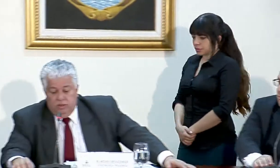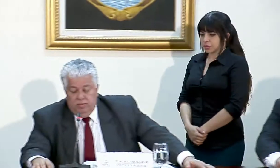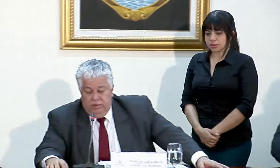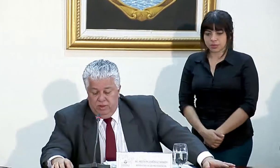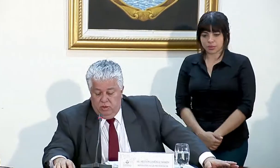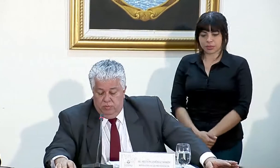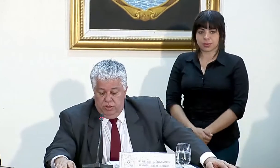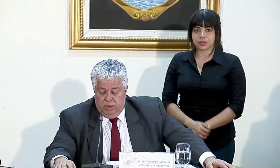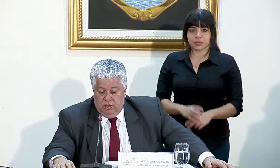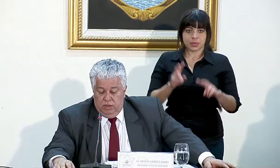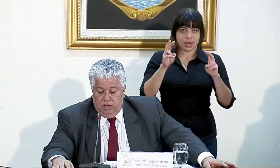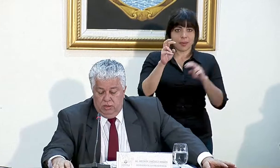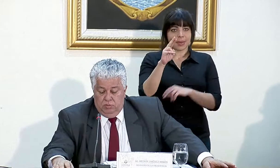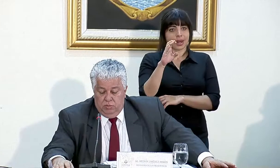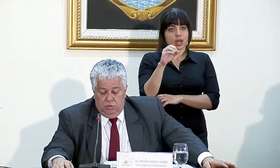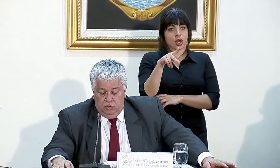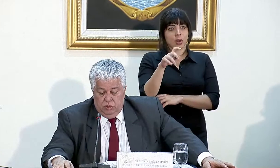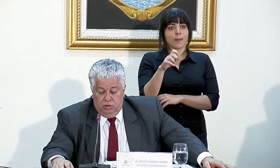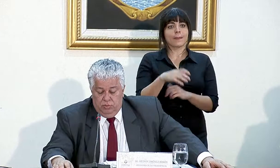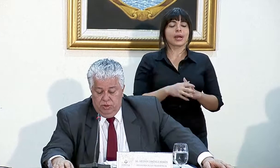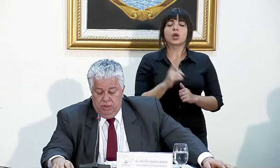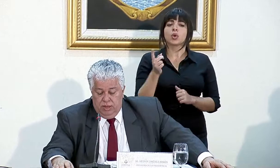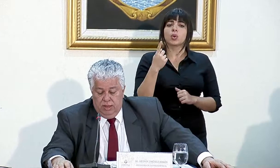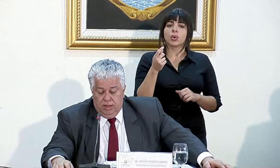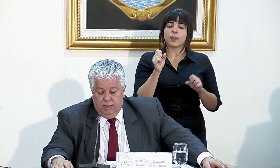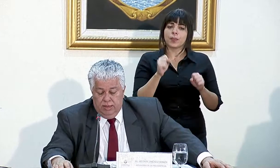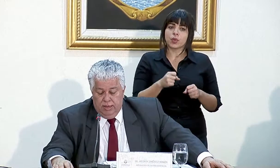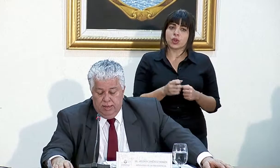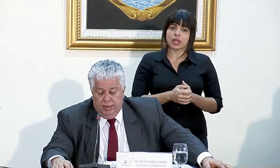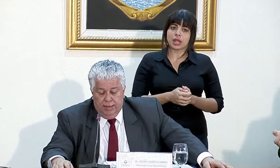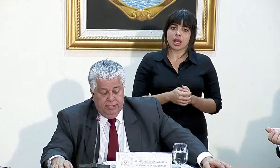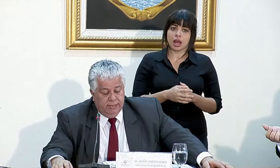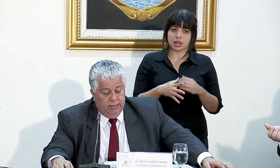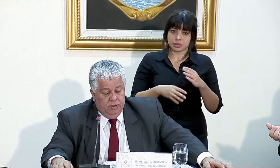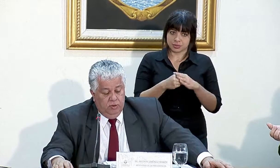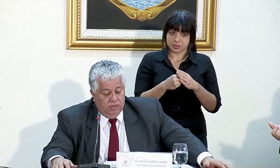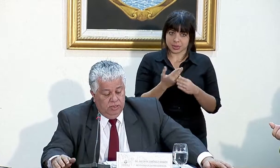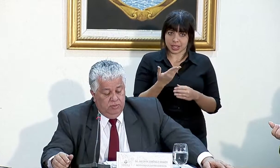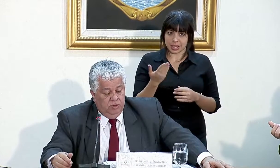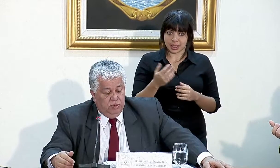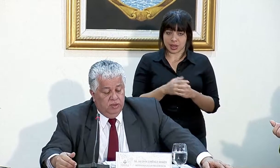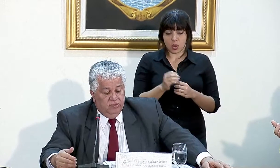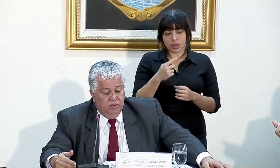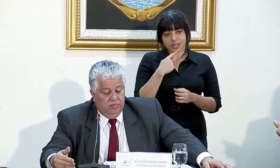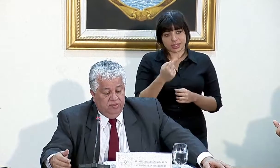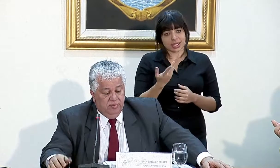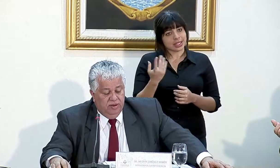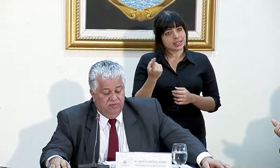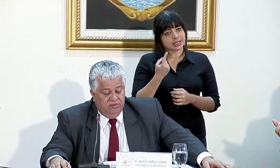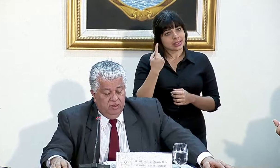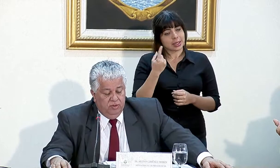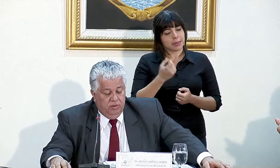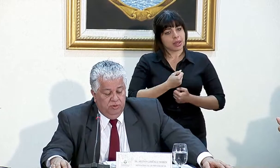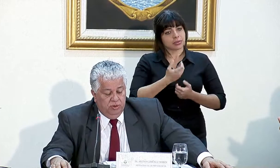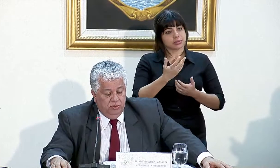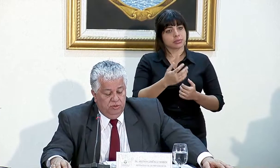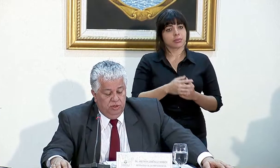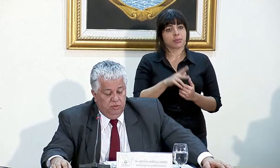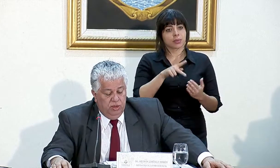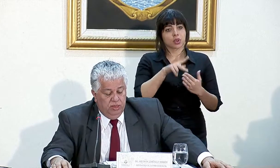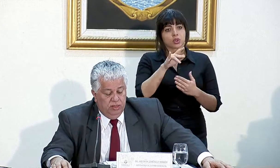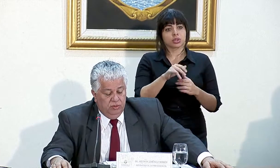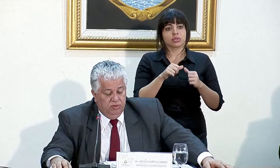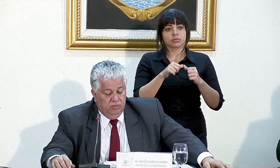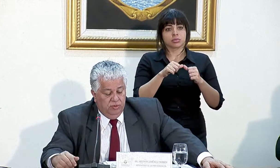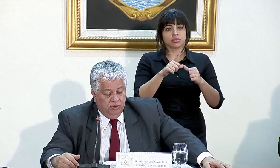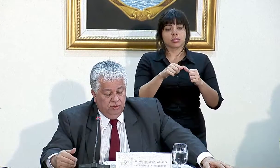Sobre el tema de Recope, lo único que podría agregar es que, o decir, bueno, que siempre se ha manifestado que el proyecto